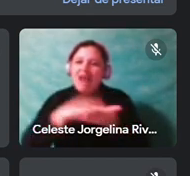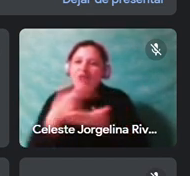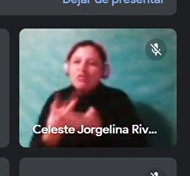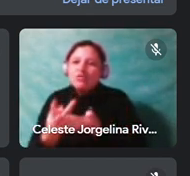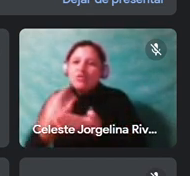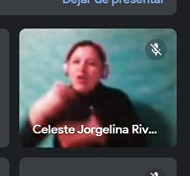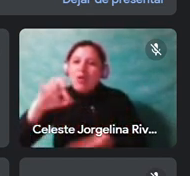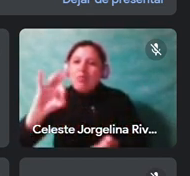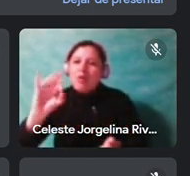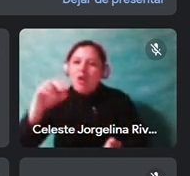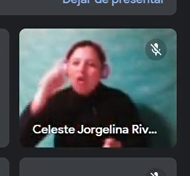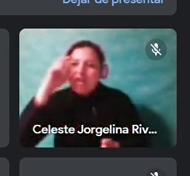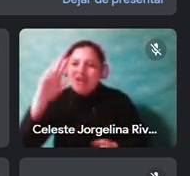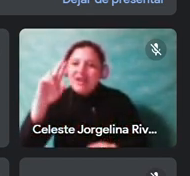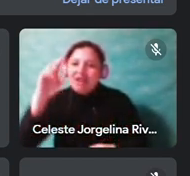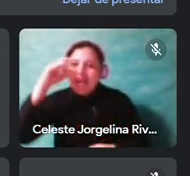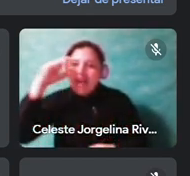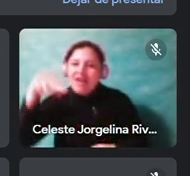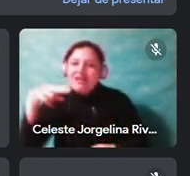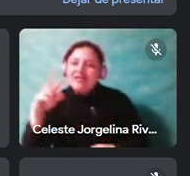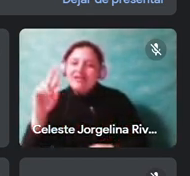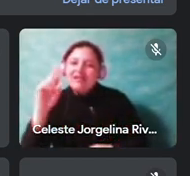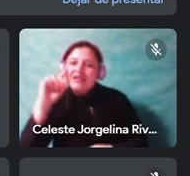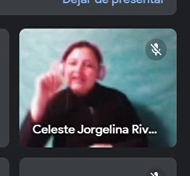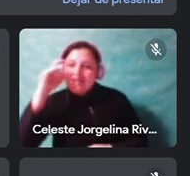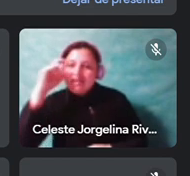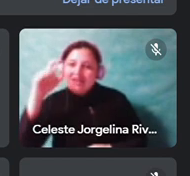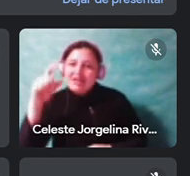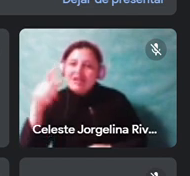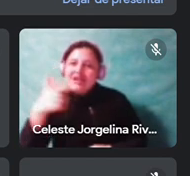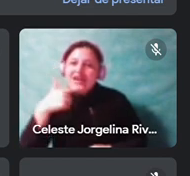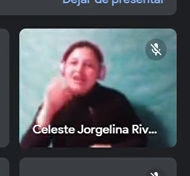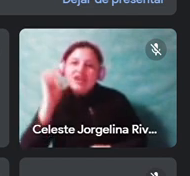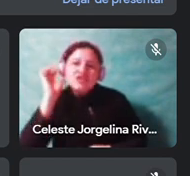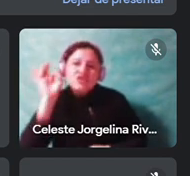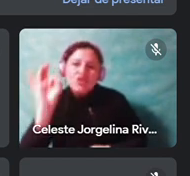A ver, ¿cómo lo que les quedó a ustedes?